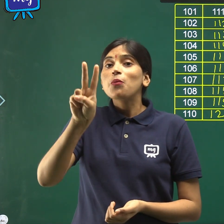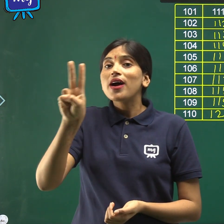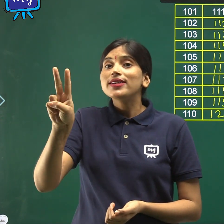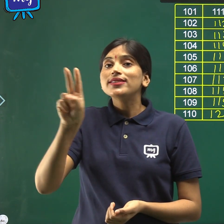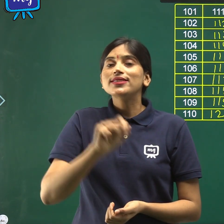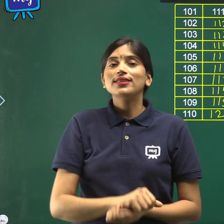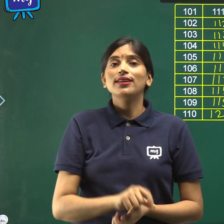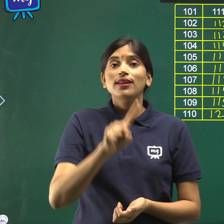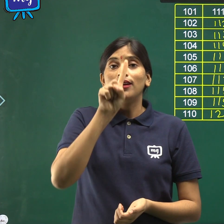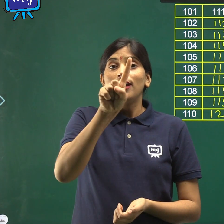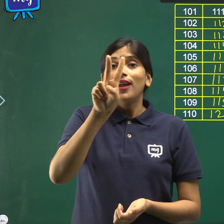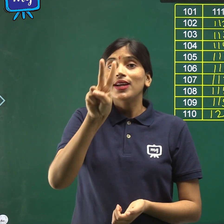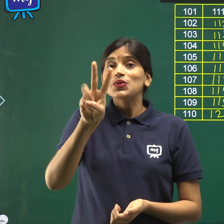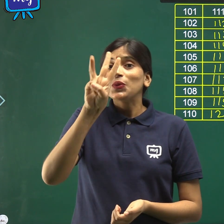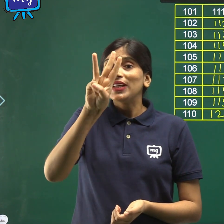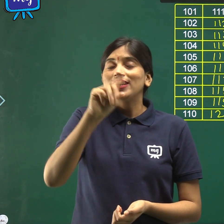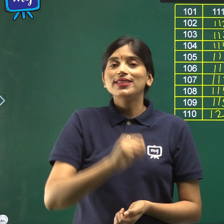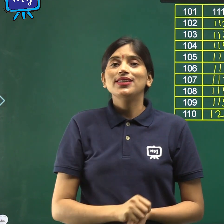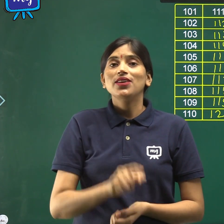122, 123,